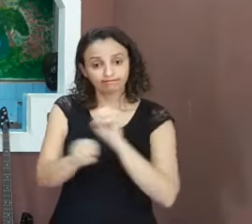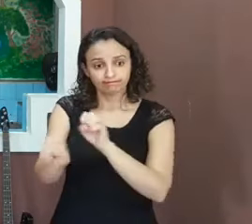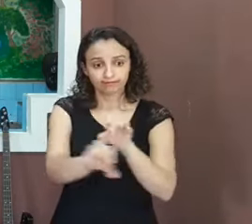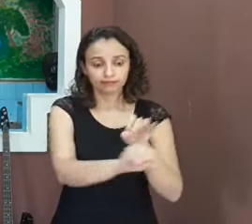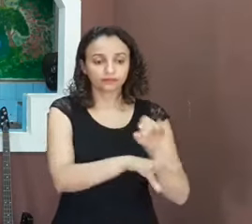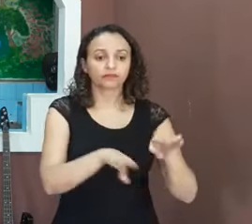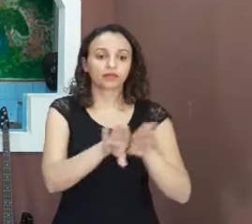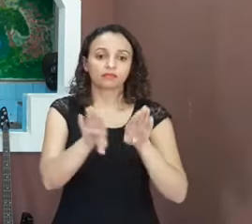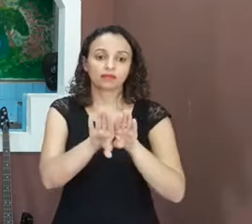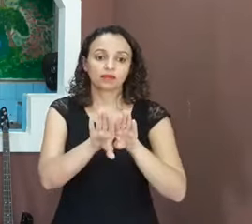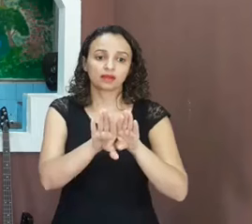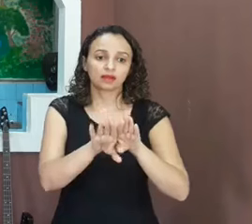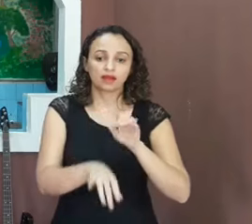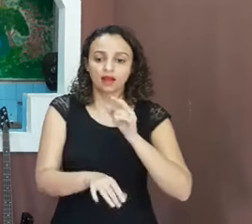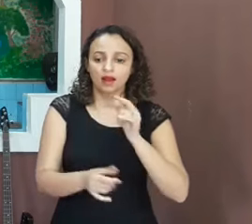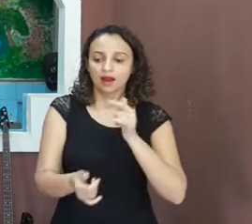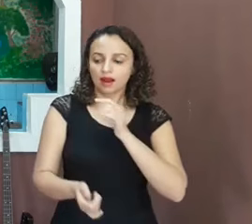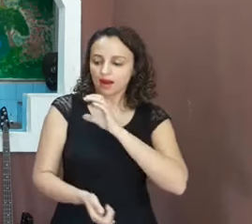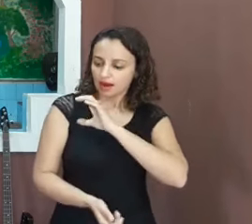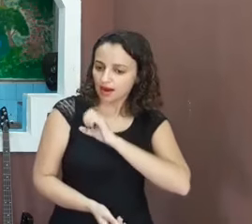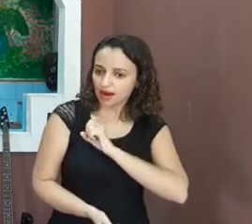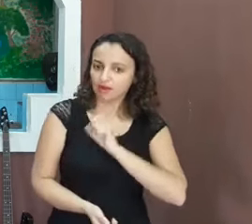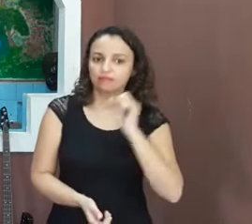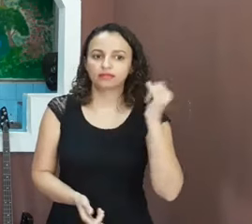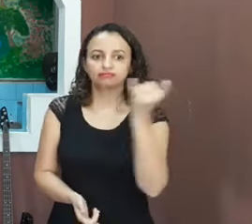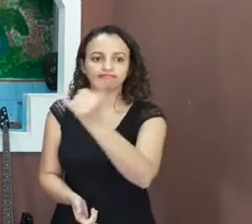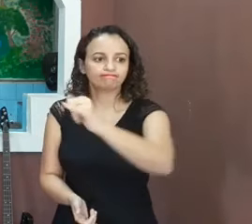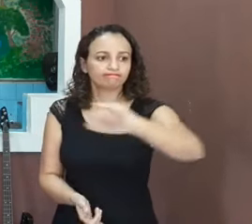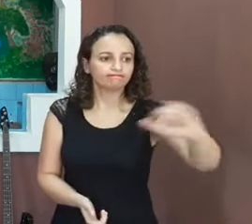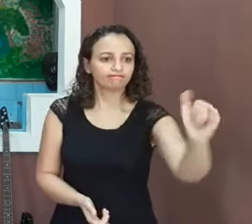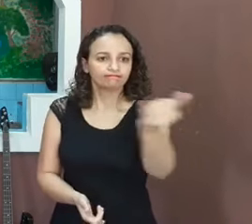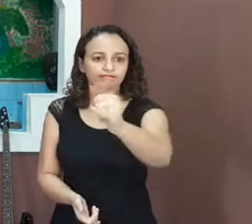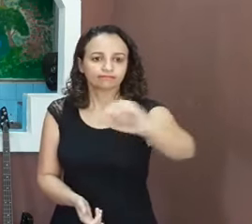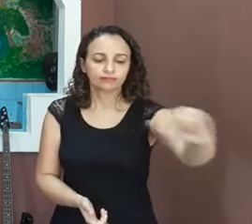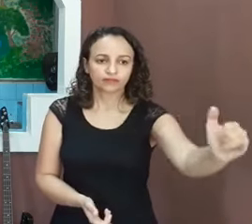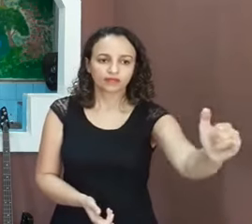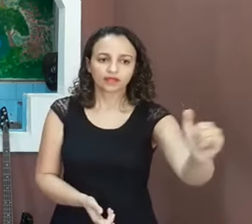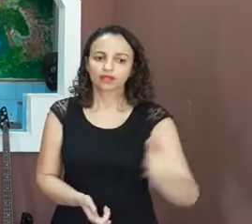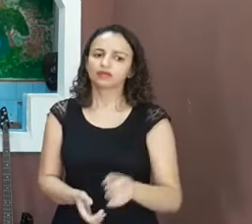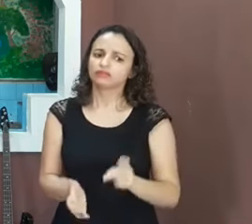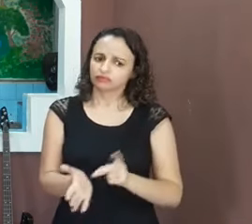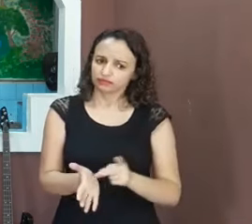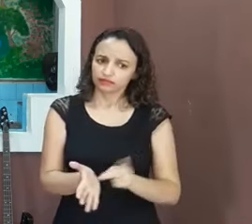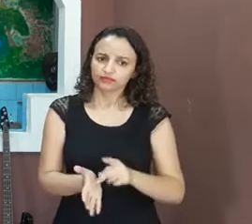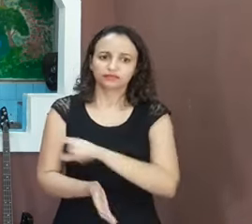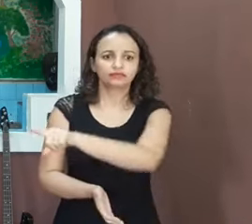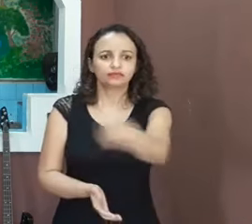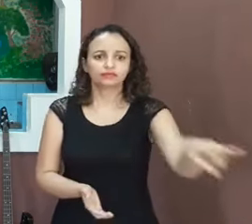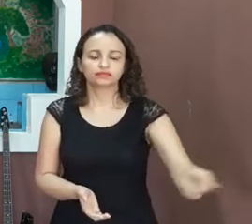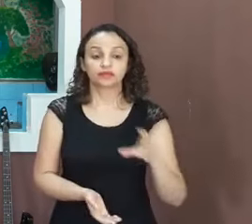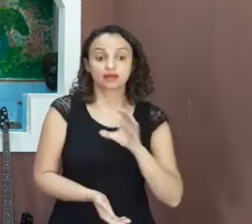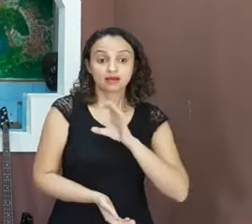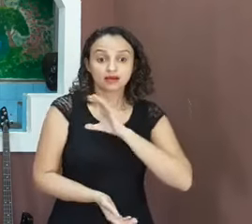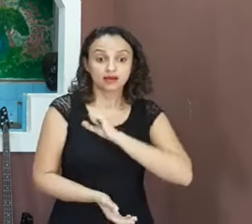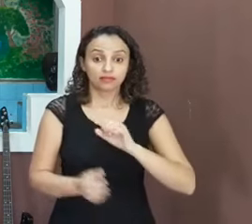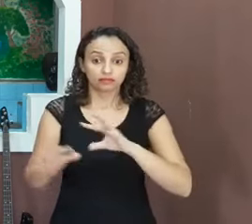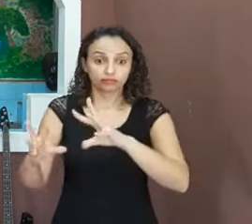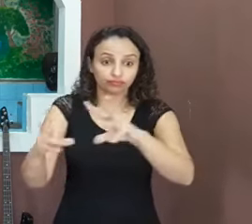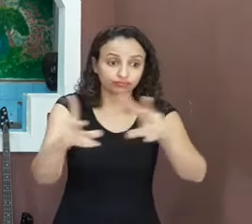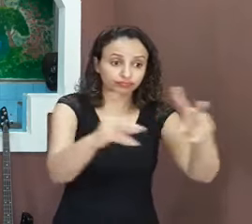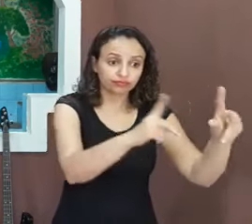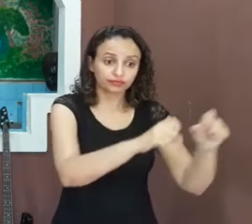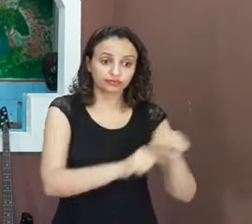a se amarem uns aos outros, e de fato, vocês amam a todos os irmãos em toda a